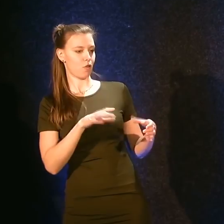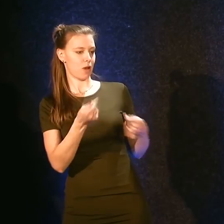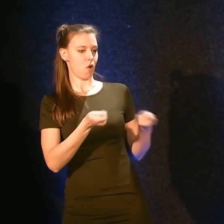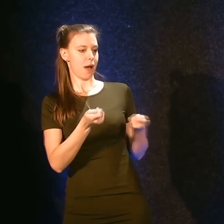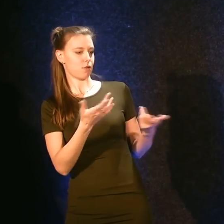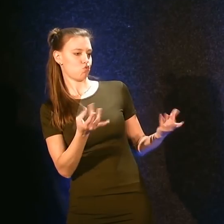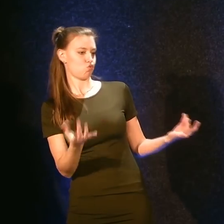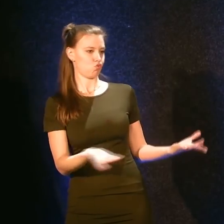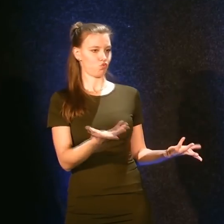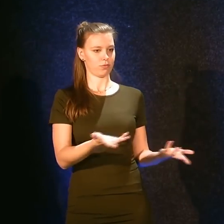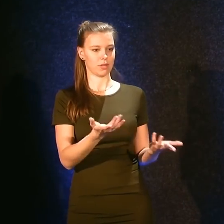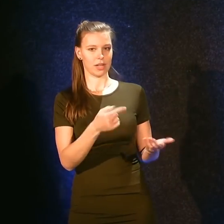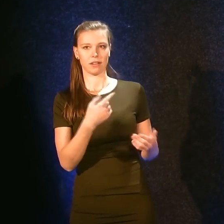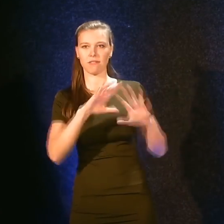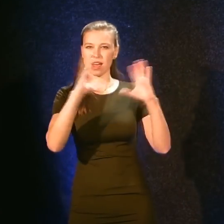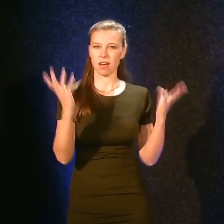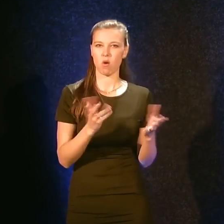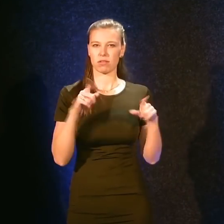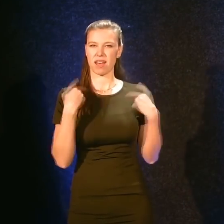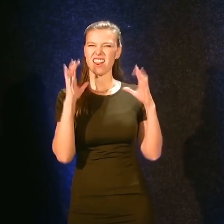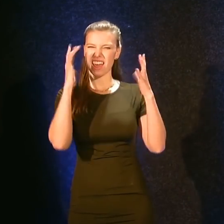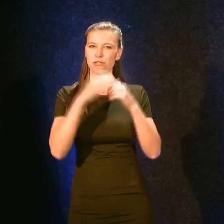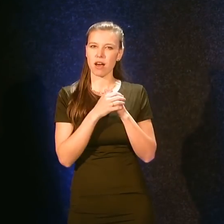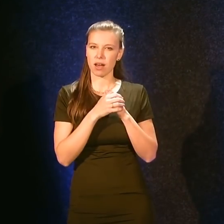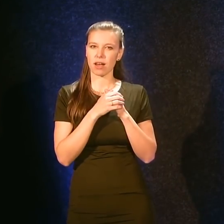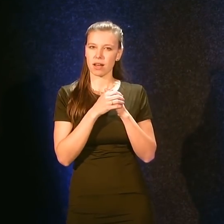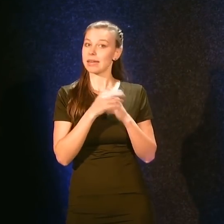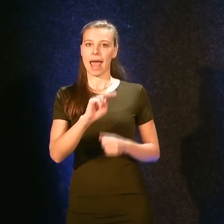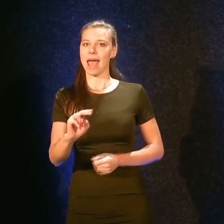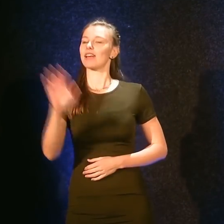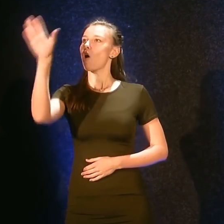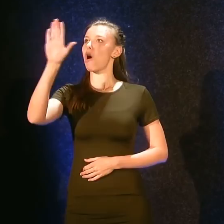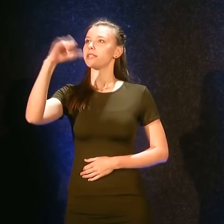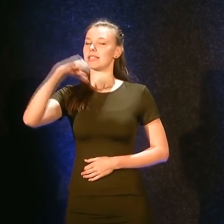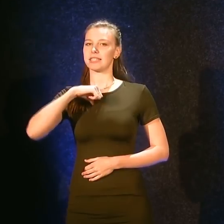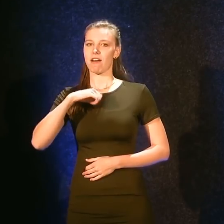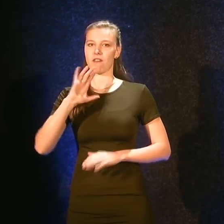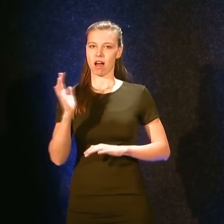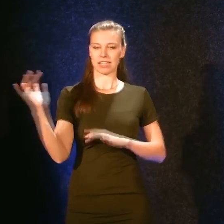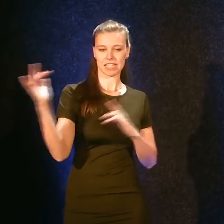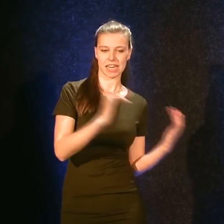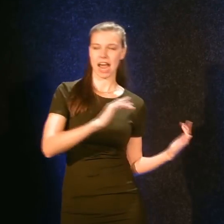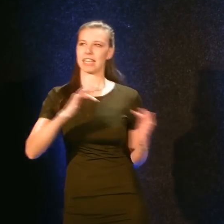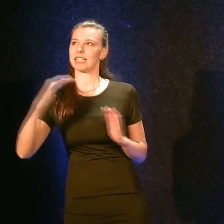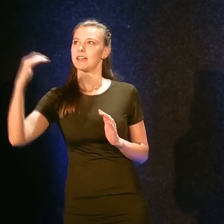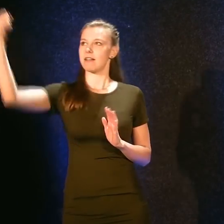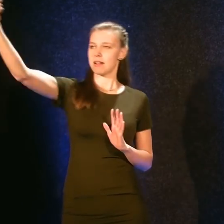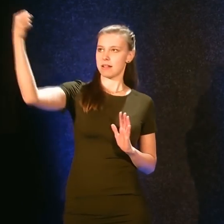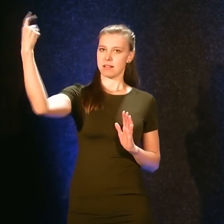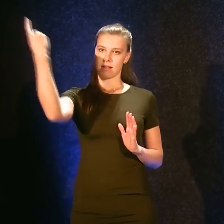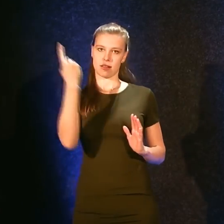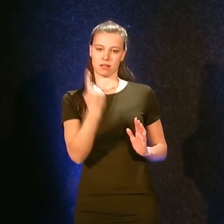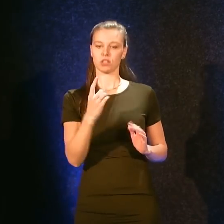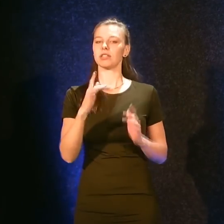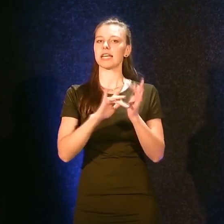daarmee omgaat. De wereld waarin jij en ik leven. Nee, die God heeft zichzelf in de strijd gegooid. Hij heeft in de persoon van